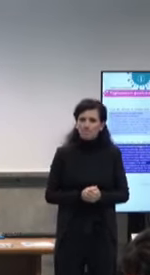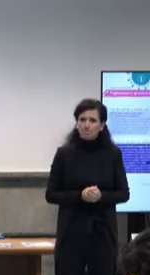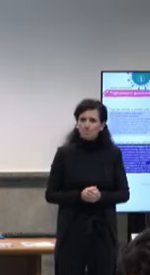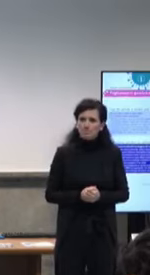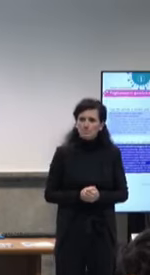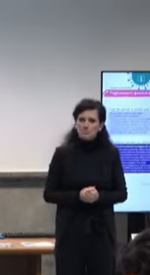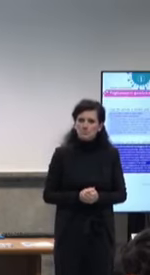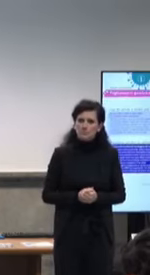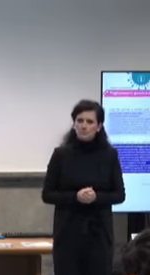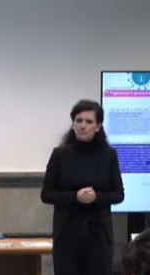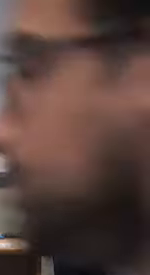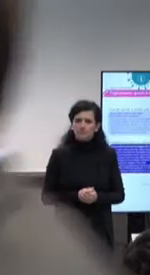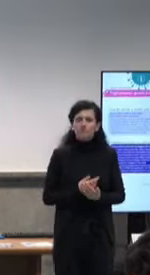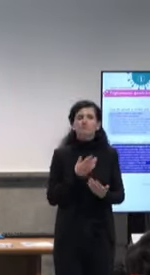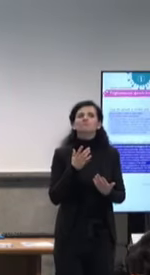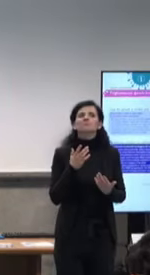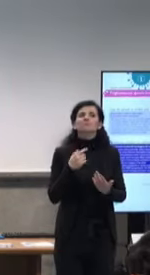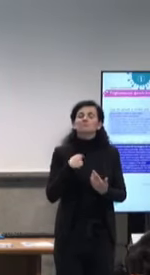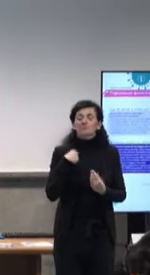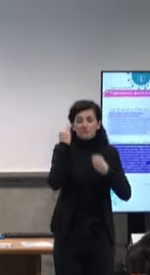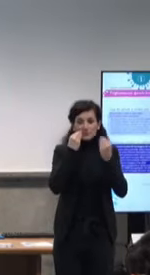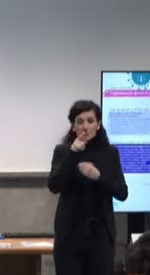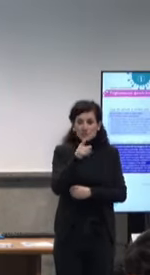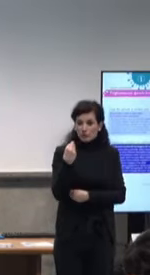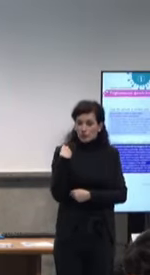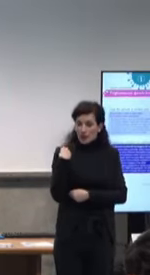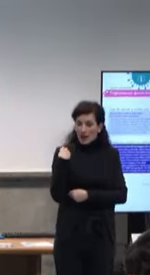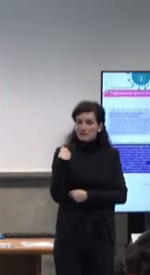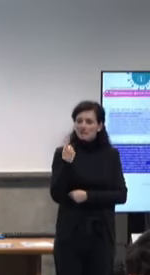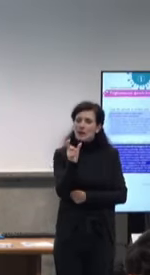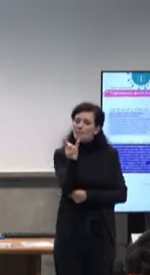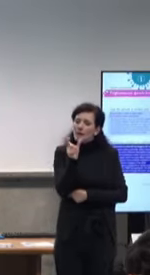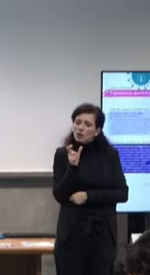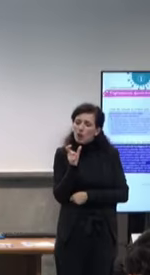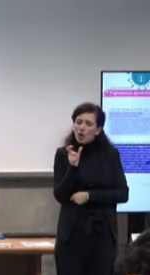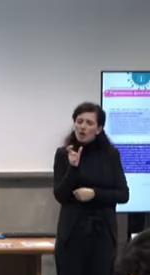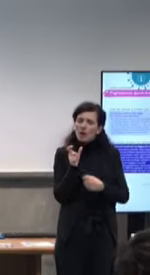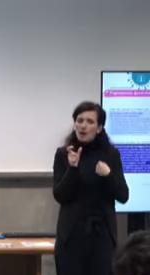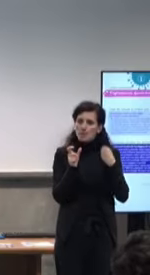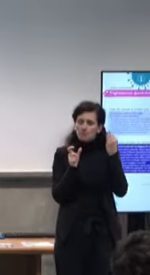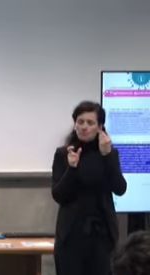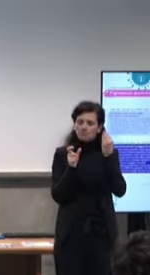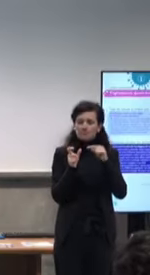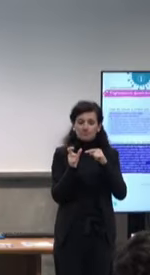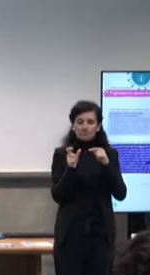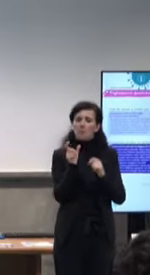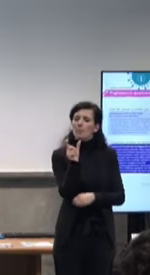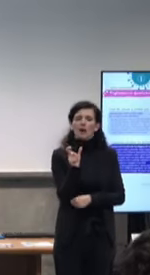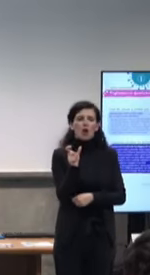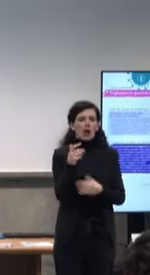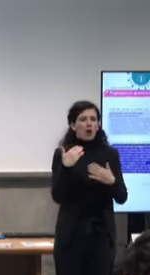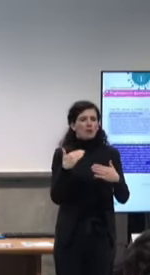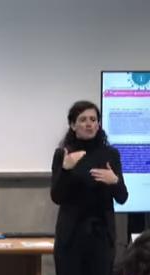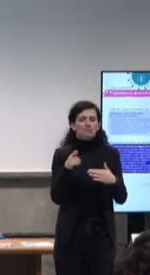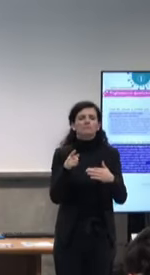ha usato una parola secondo me magica e credo chiave nella realtà che stiamo vivendo